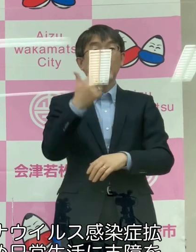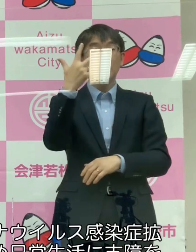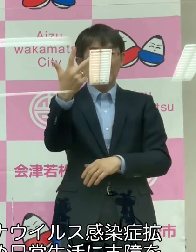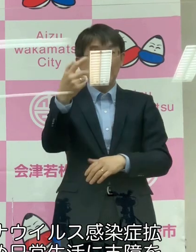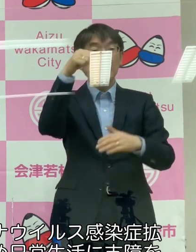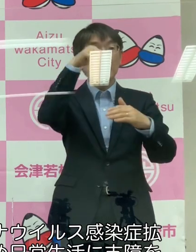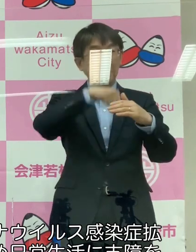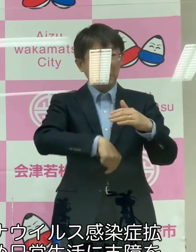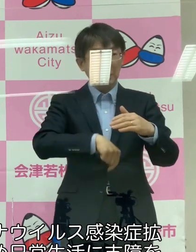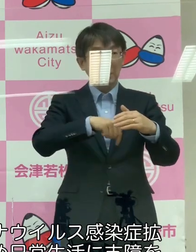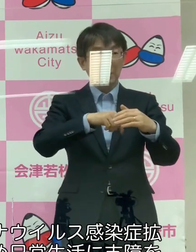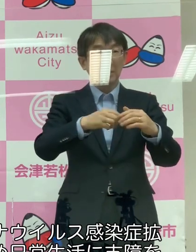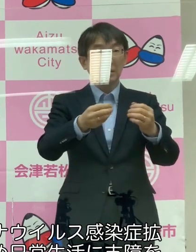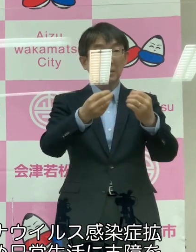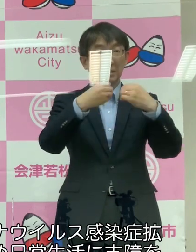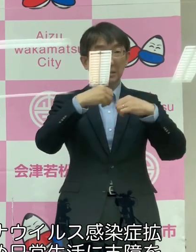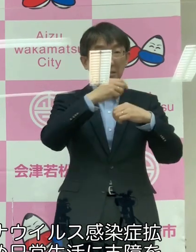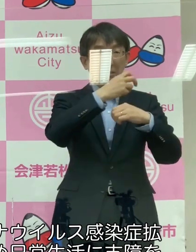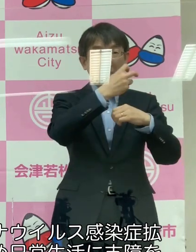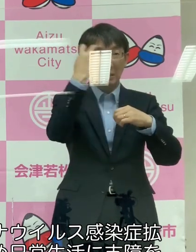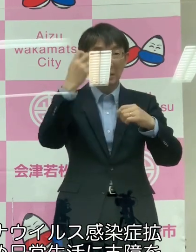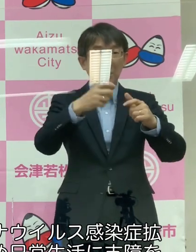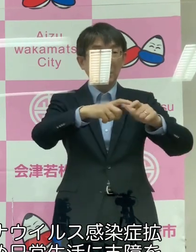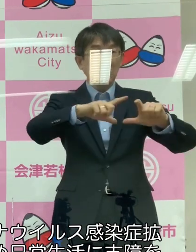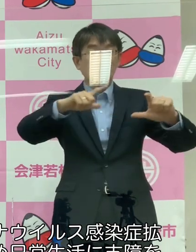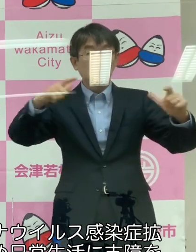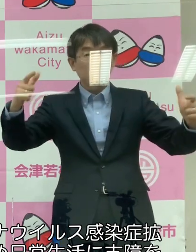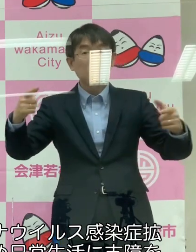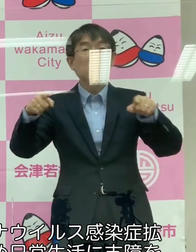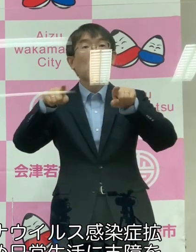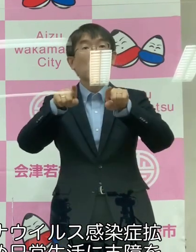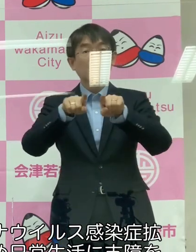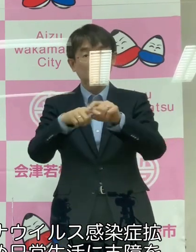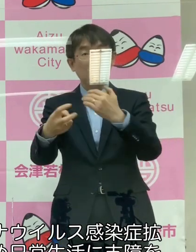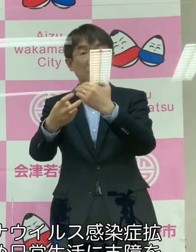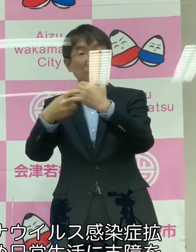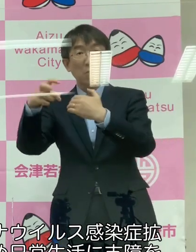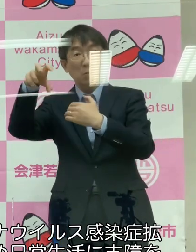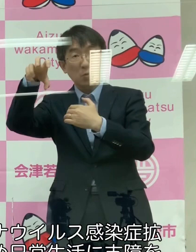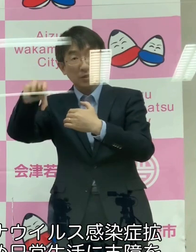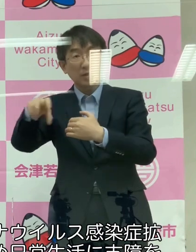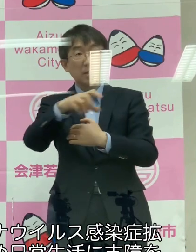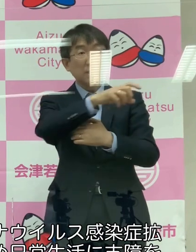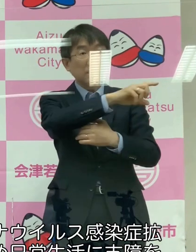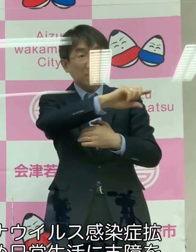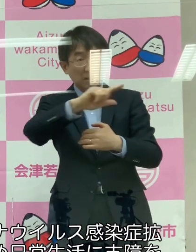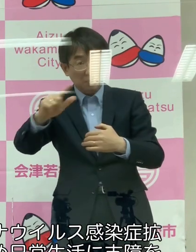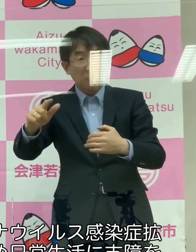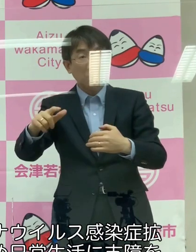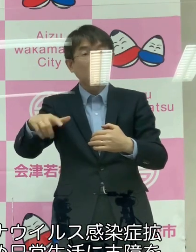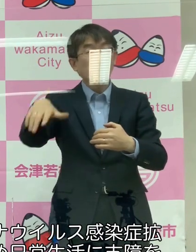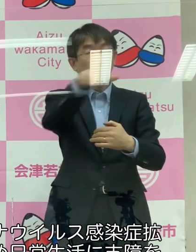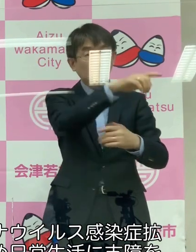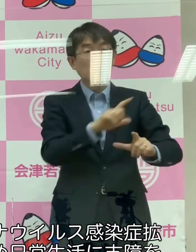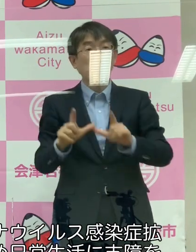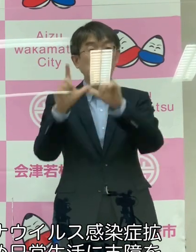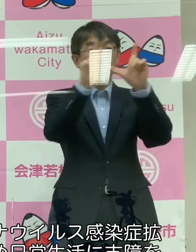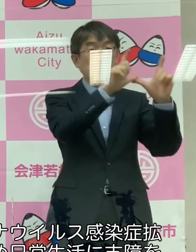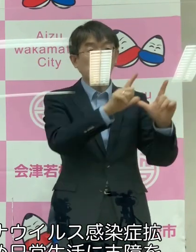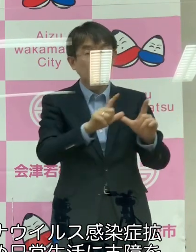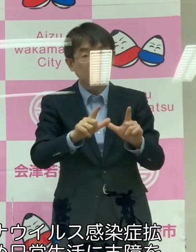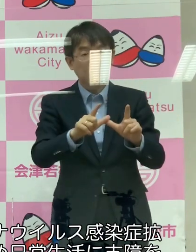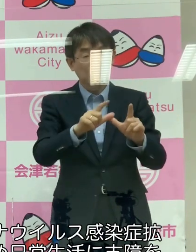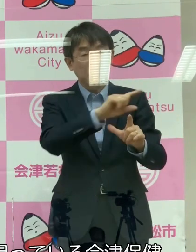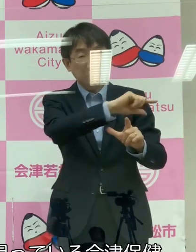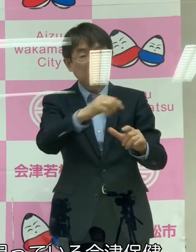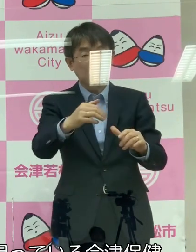コロナウイルス感染症拡大に伴い、医療機関を含め日常生活に支障を及ぼすことも危惧されている